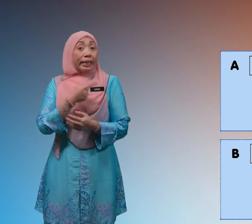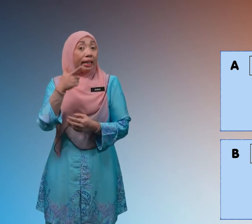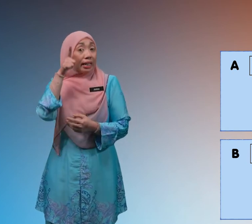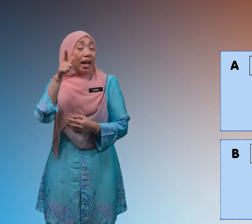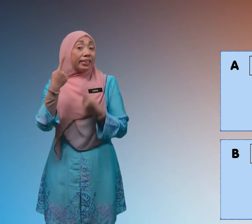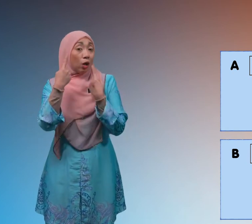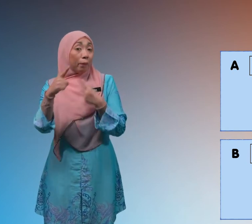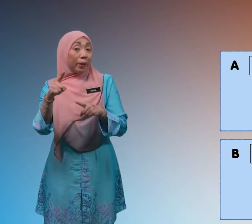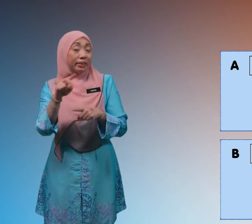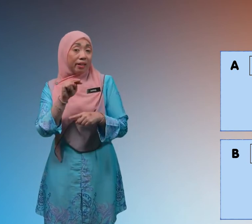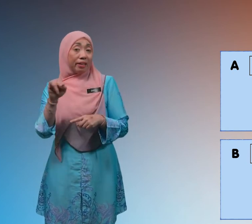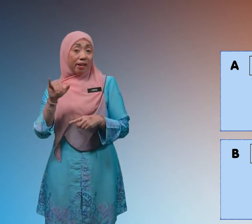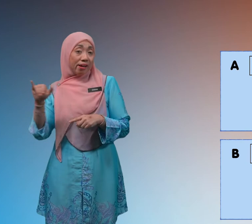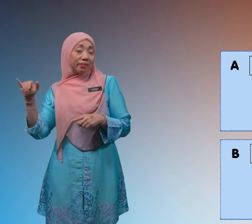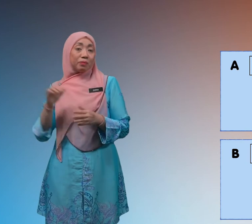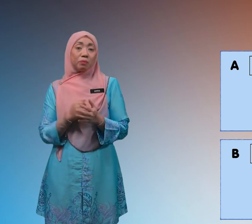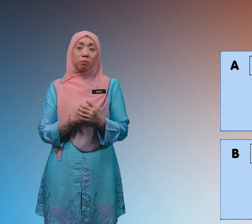Kita lihat jawapannya, ya.